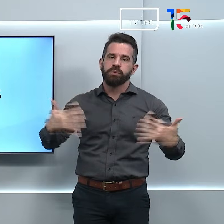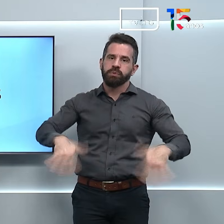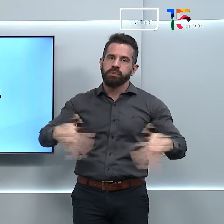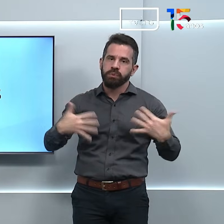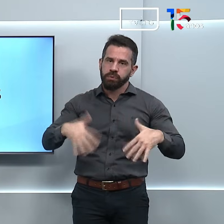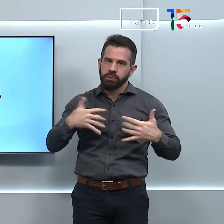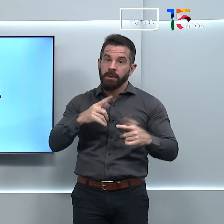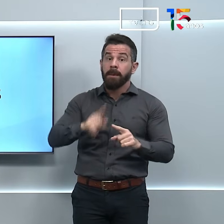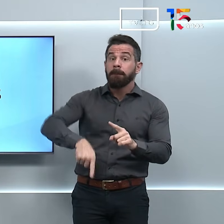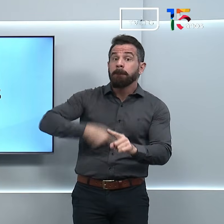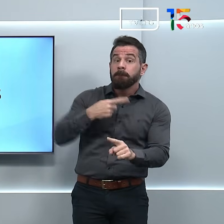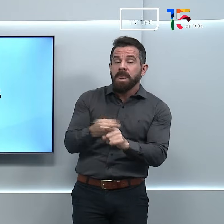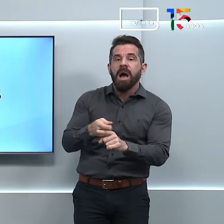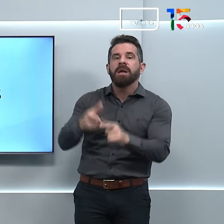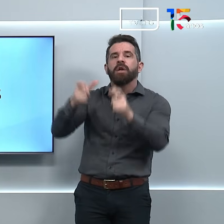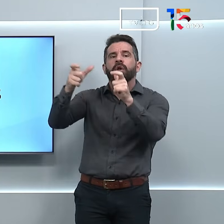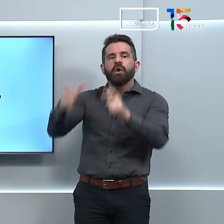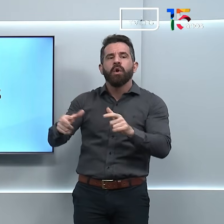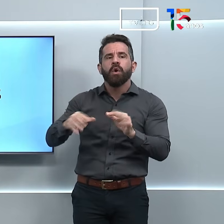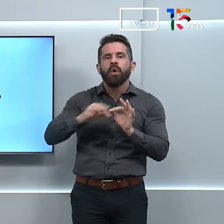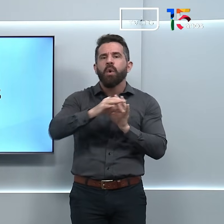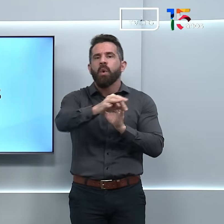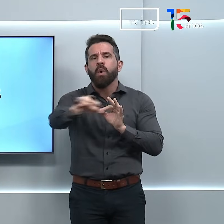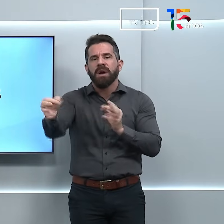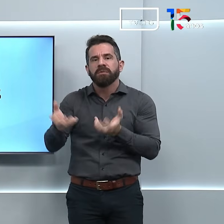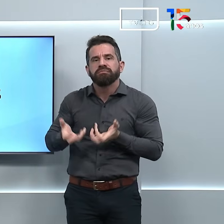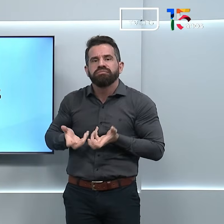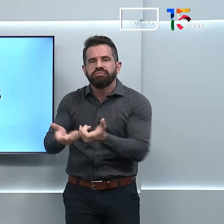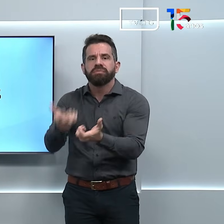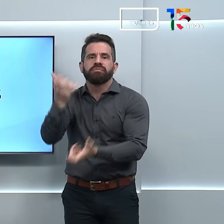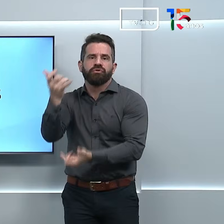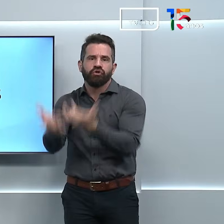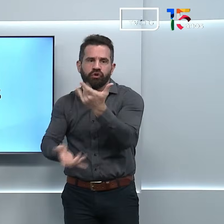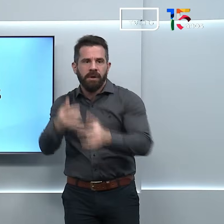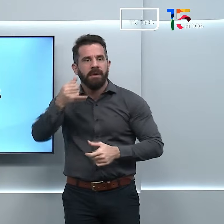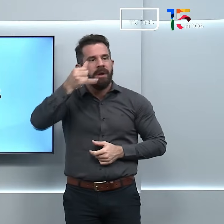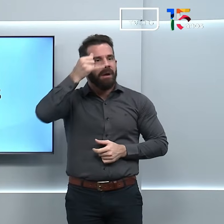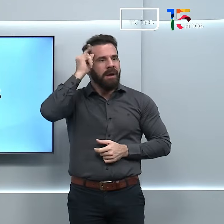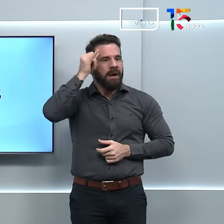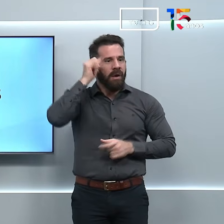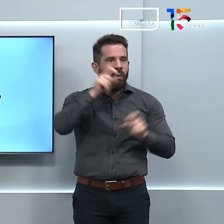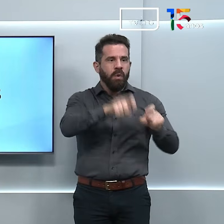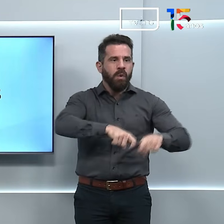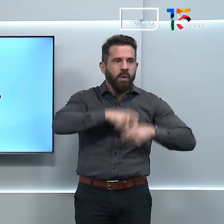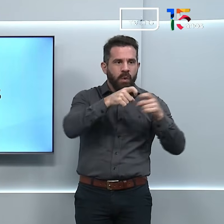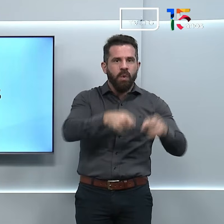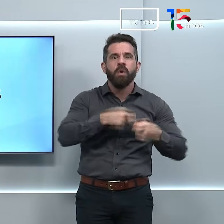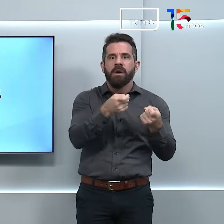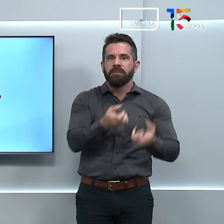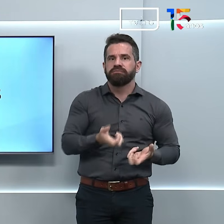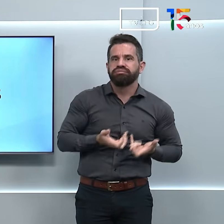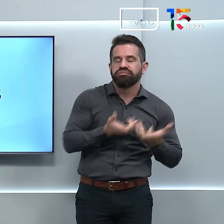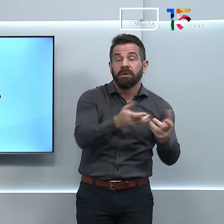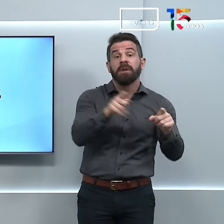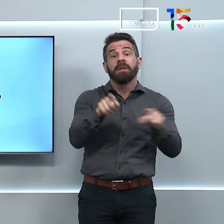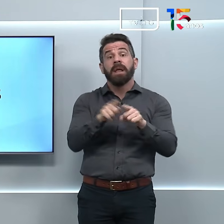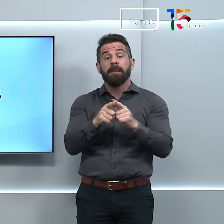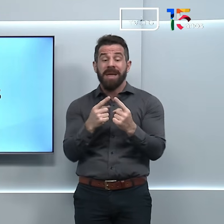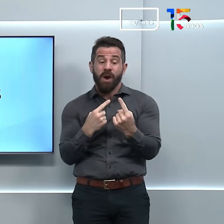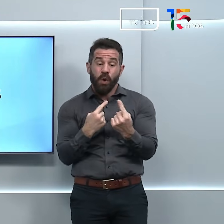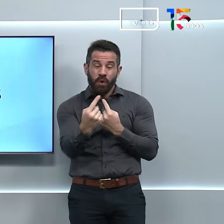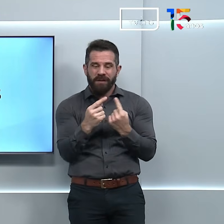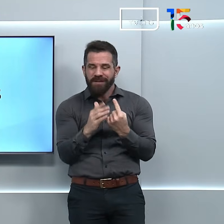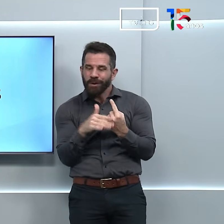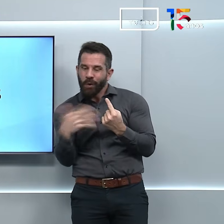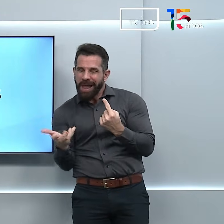incluindo chamas em terrenos baldios, propriedades rurais e vegetação às margens das rodovias. Unidades